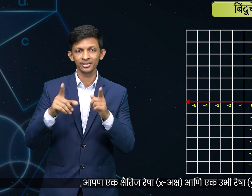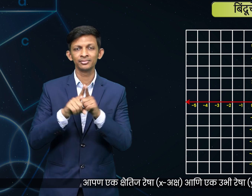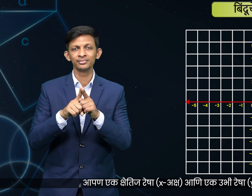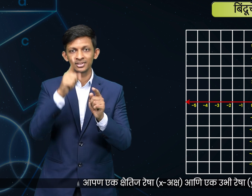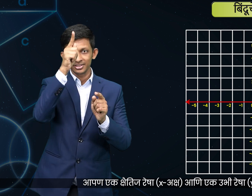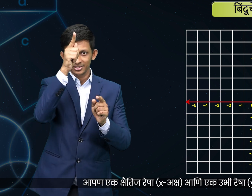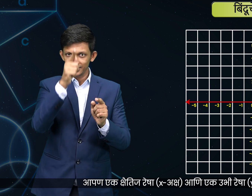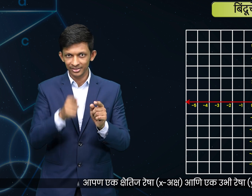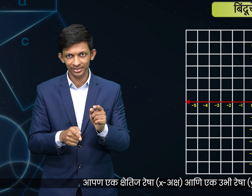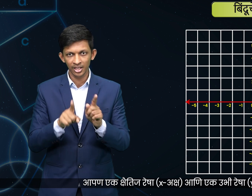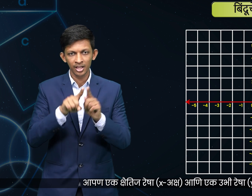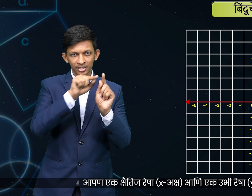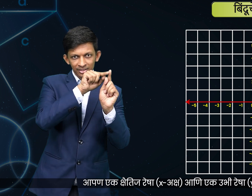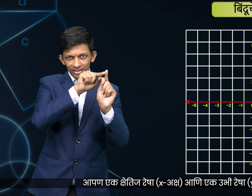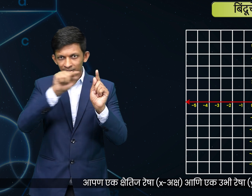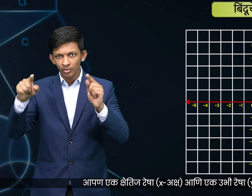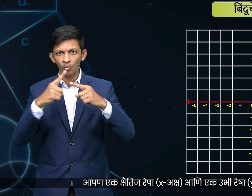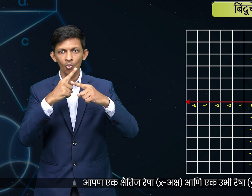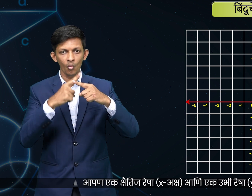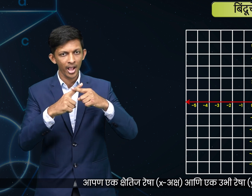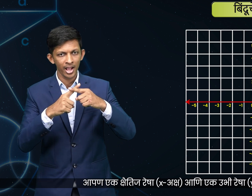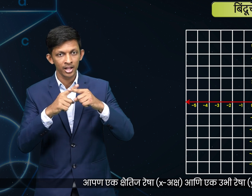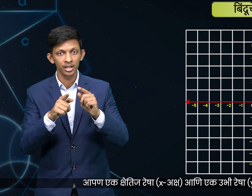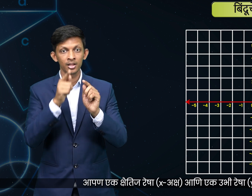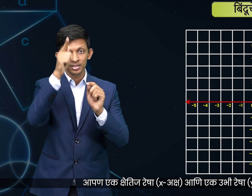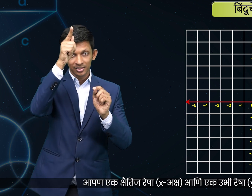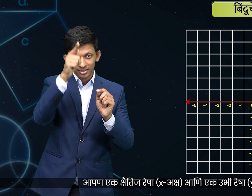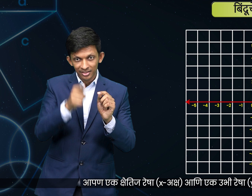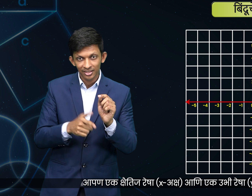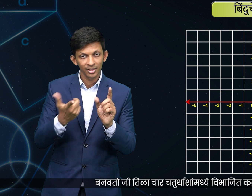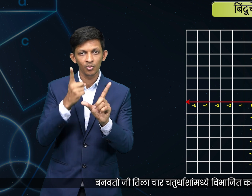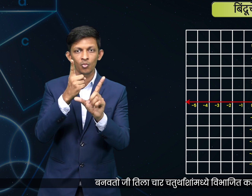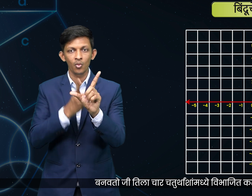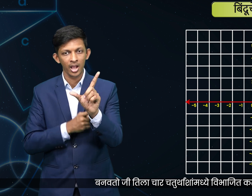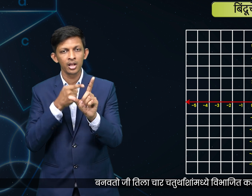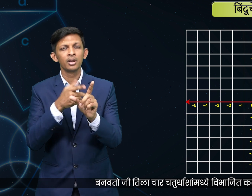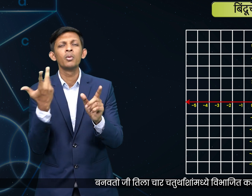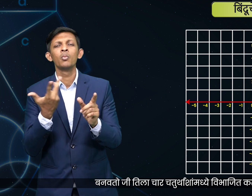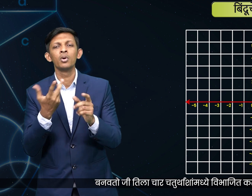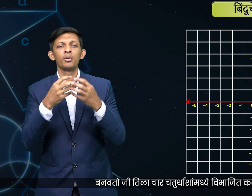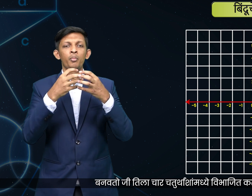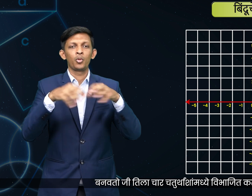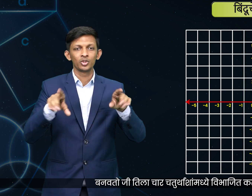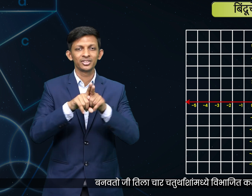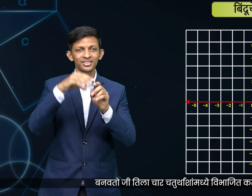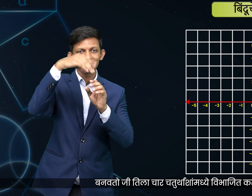आपण एक क्षैतिज रेषा एक्स अक्ष आणि एक उभी रेषा वाय अक्ष बनवतो जी तिला